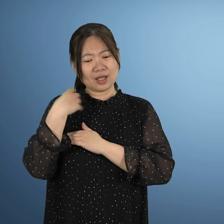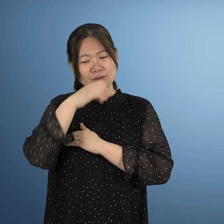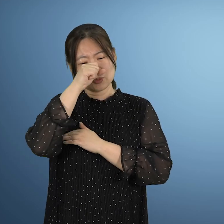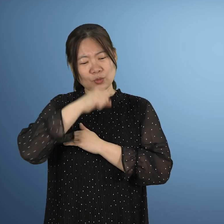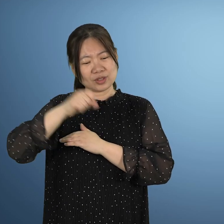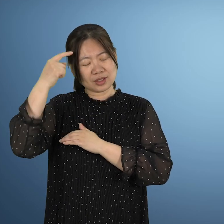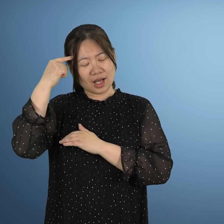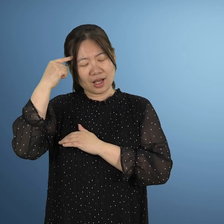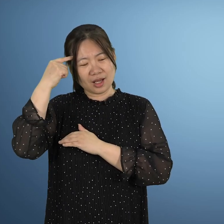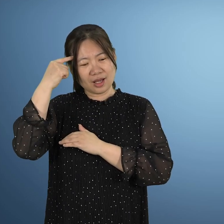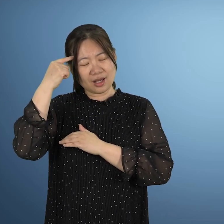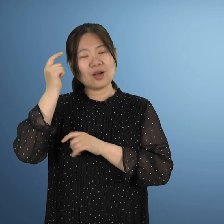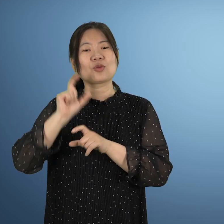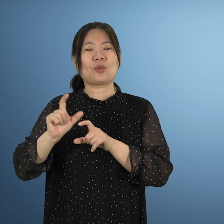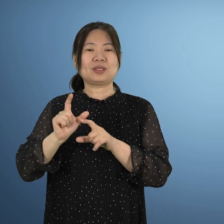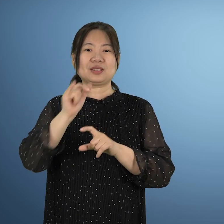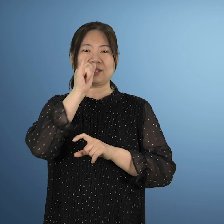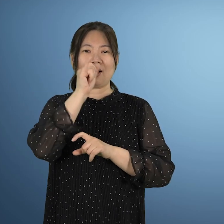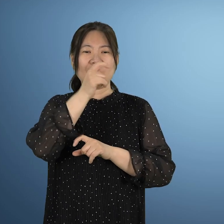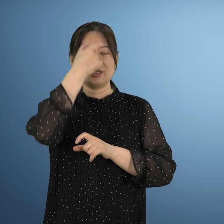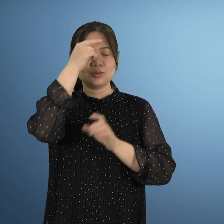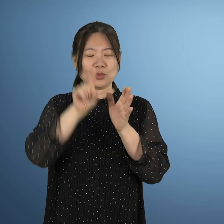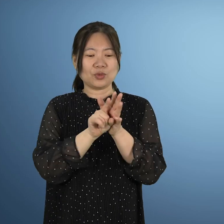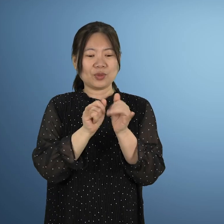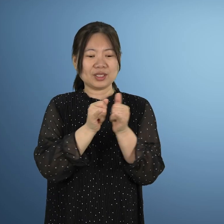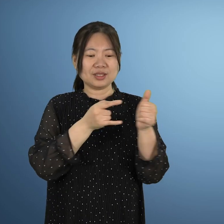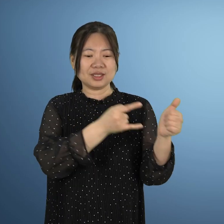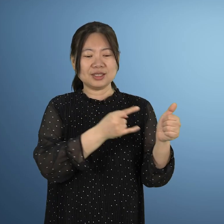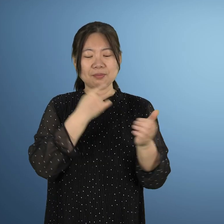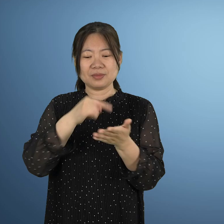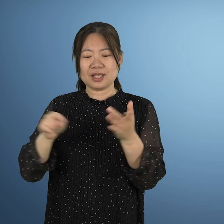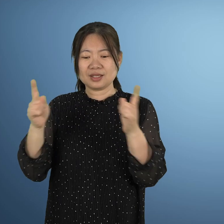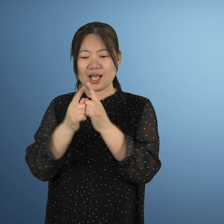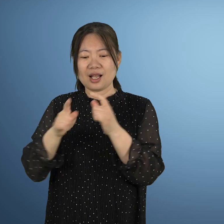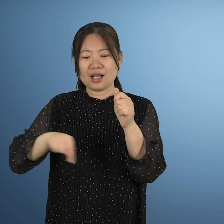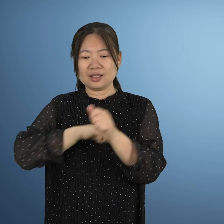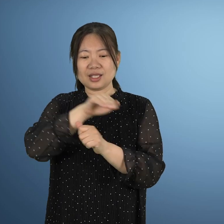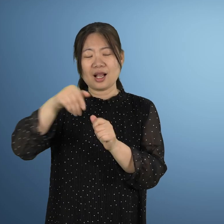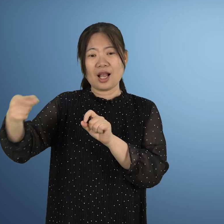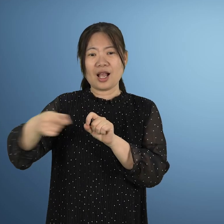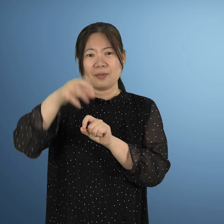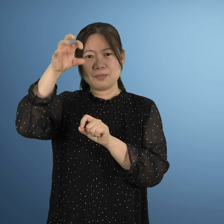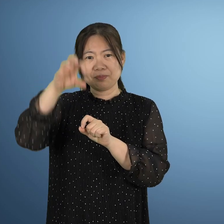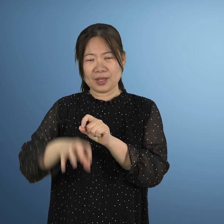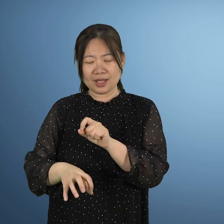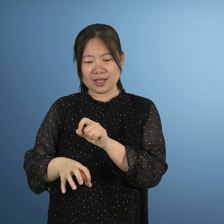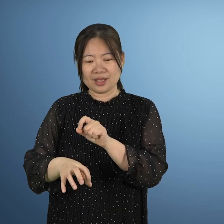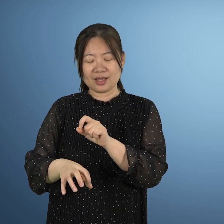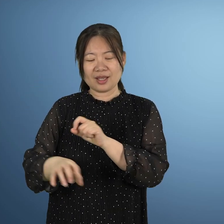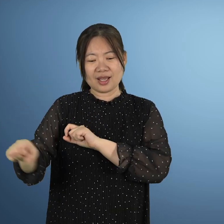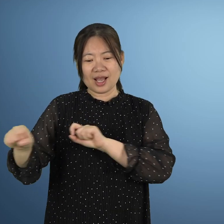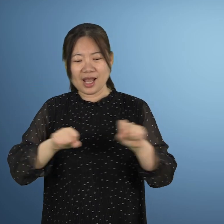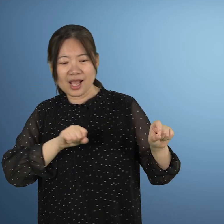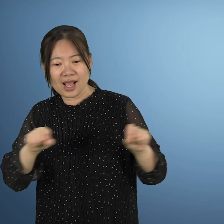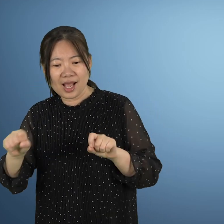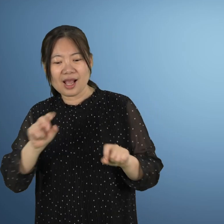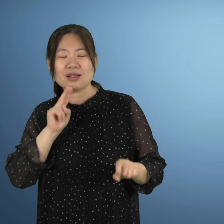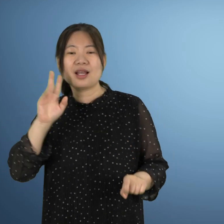이것이 기독교인들이 이 재난이라는 상황 앞에 수정해야 될 태도입니다.